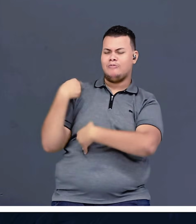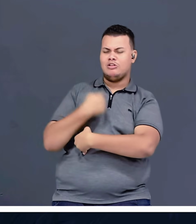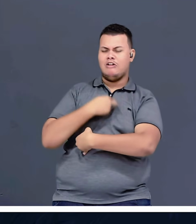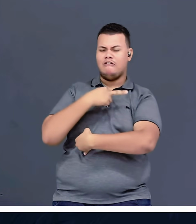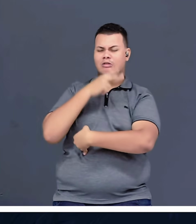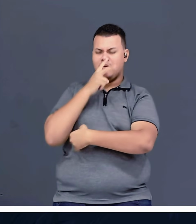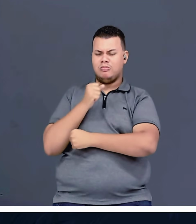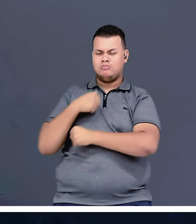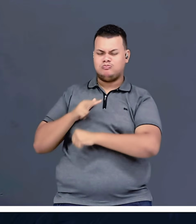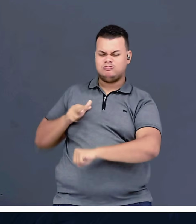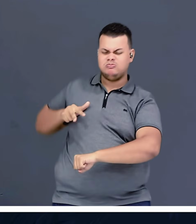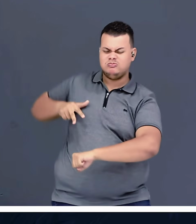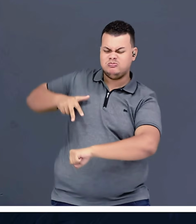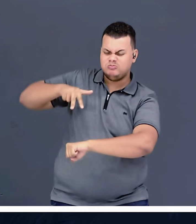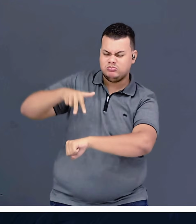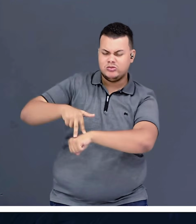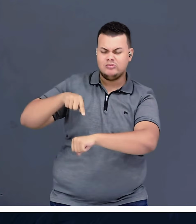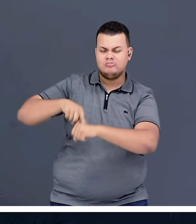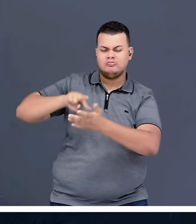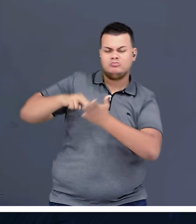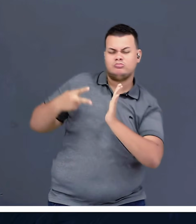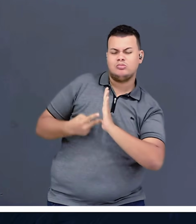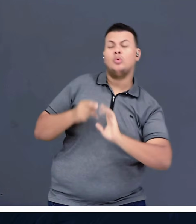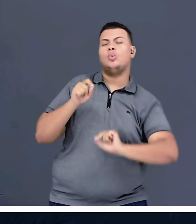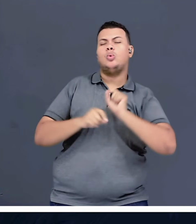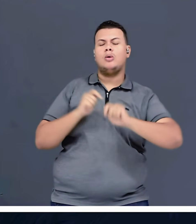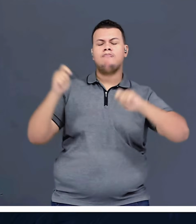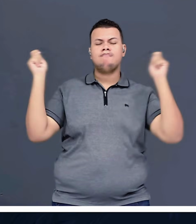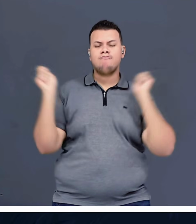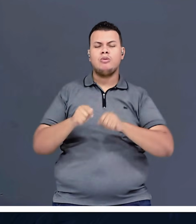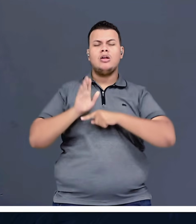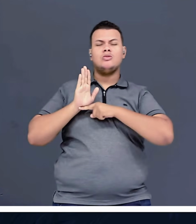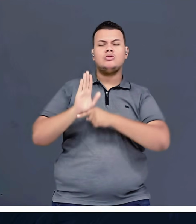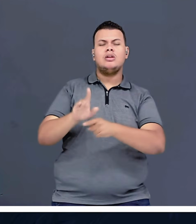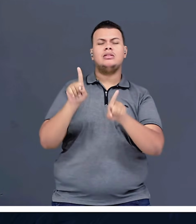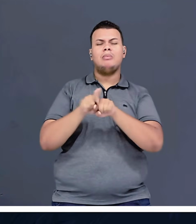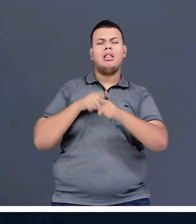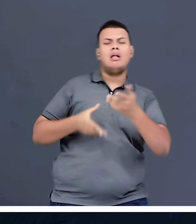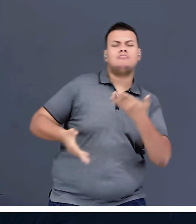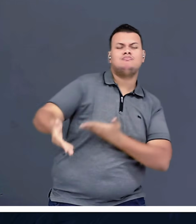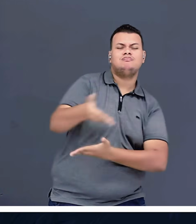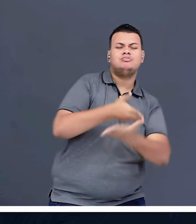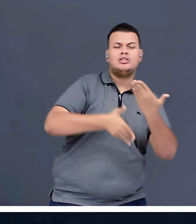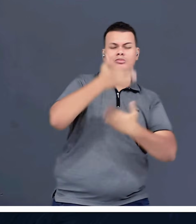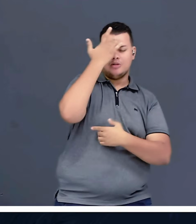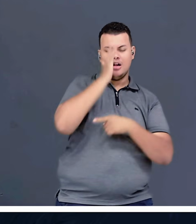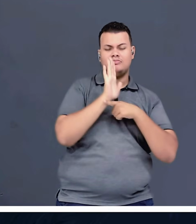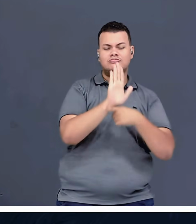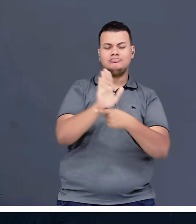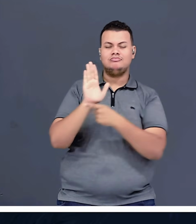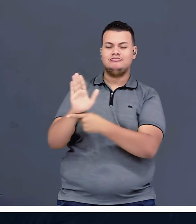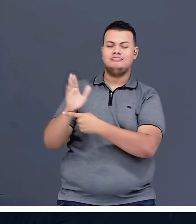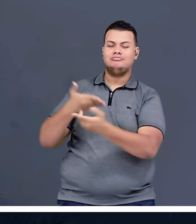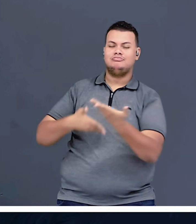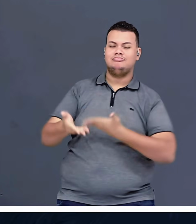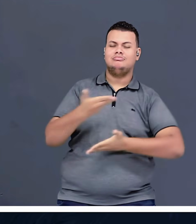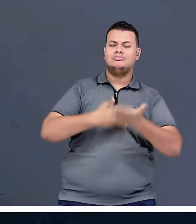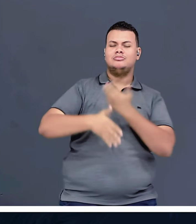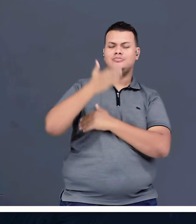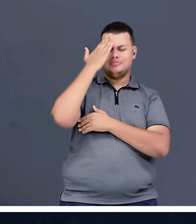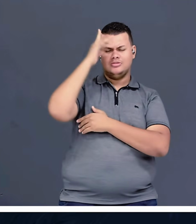Onde teremos essa autoridade, meu Deus, de deliberadamente poder dividir na vida de alguém. E o Senhor é o Deus que